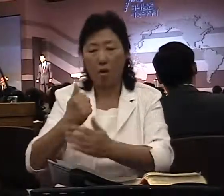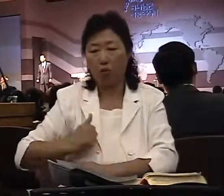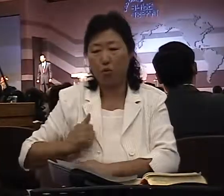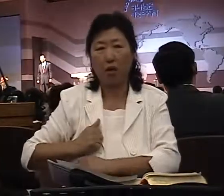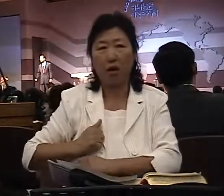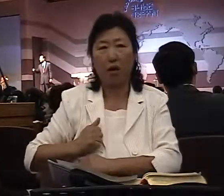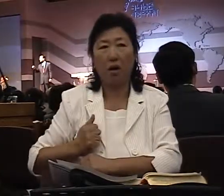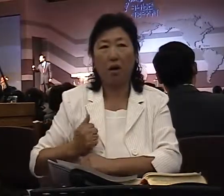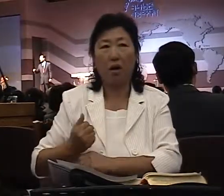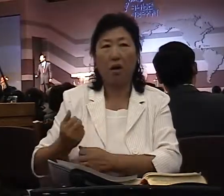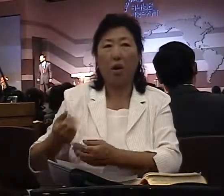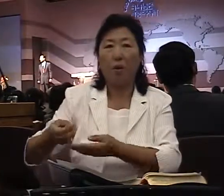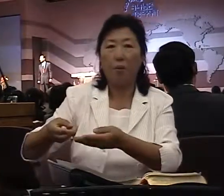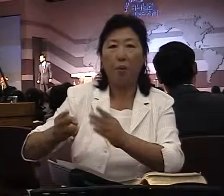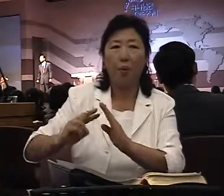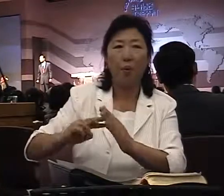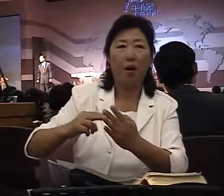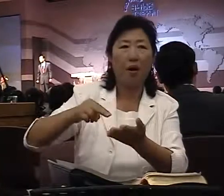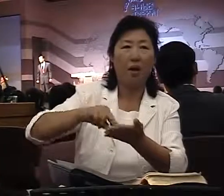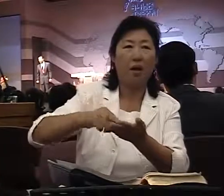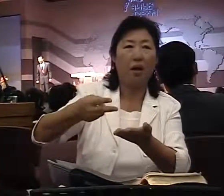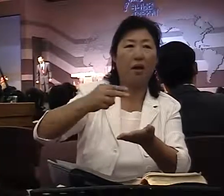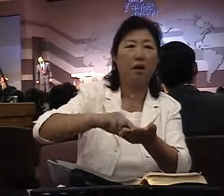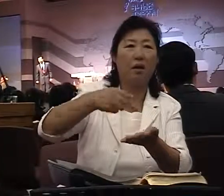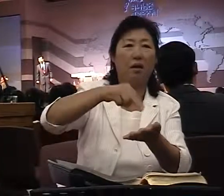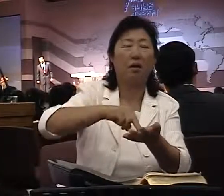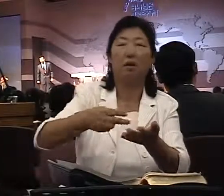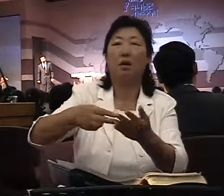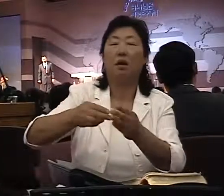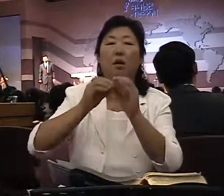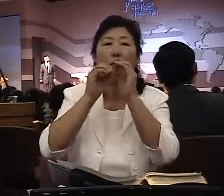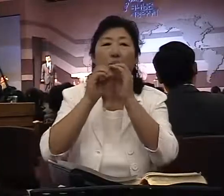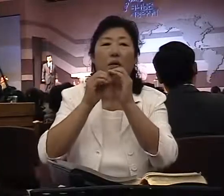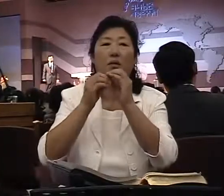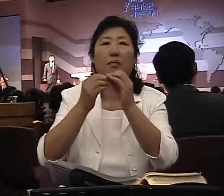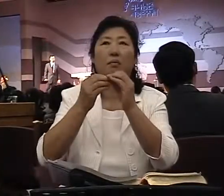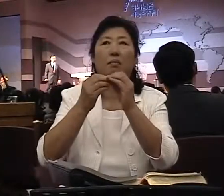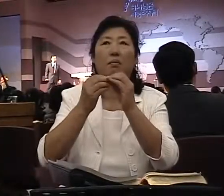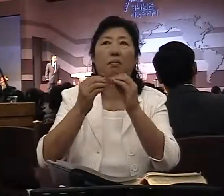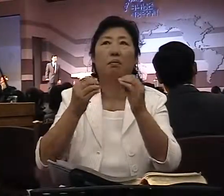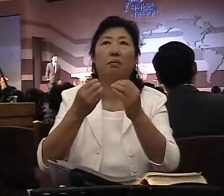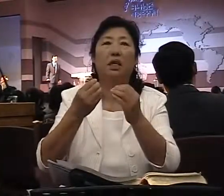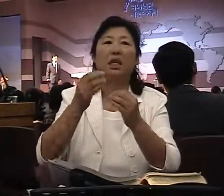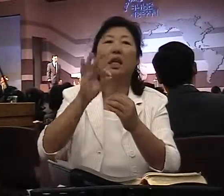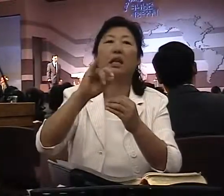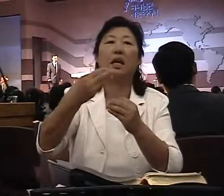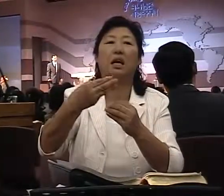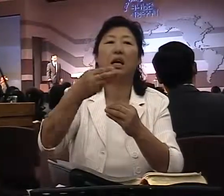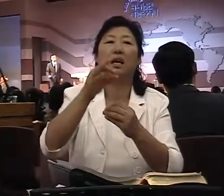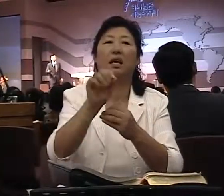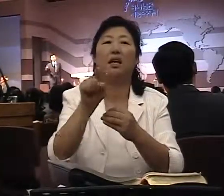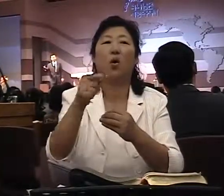여호와의 군대가. 이게 주님의 교회가